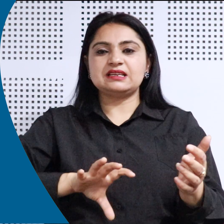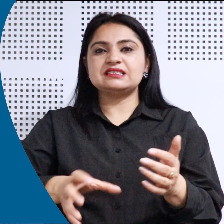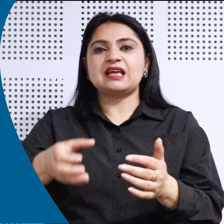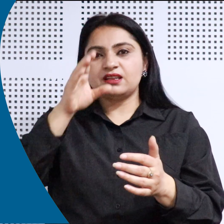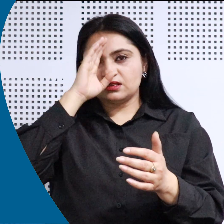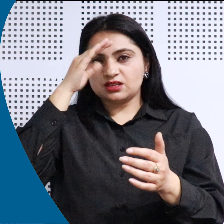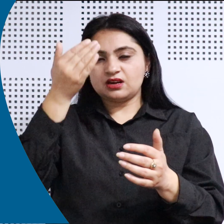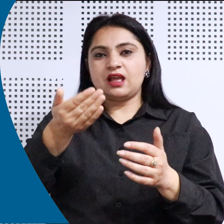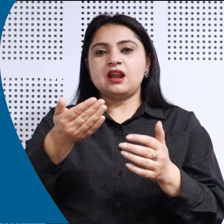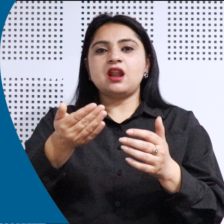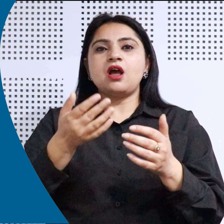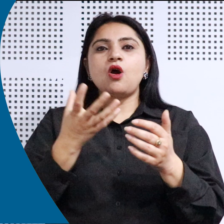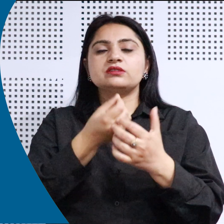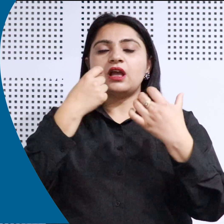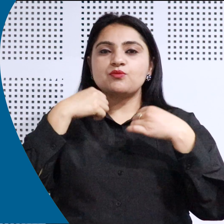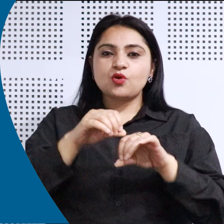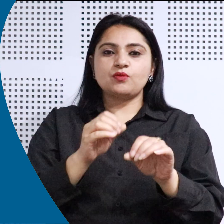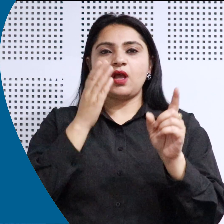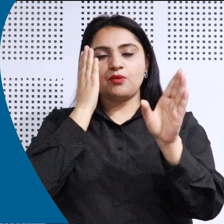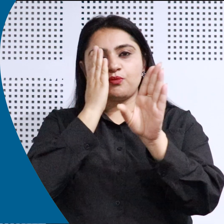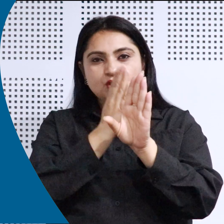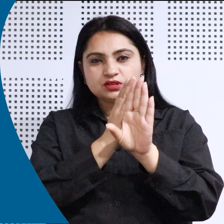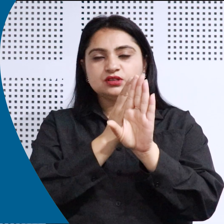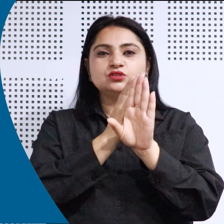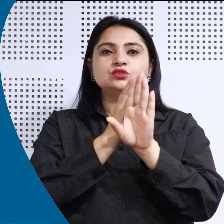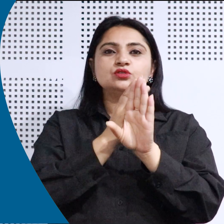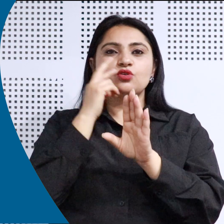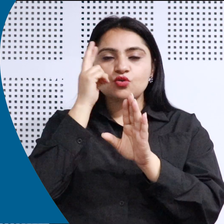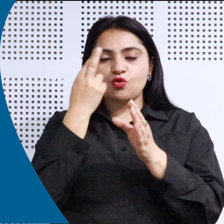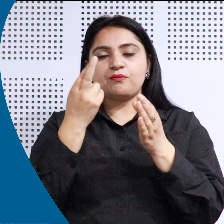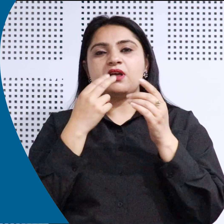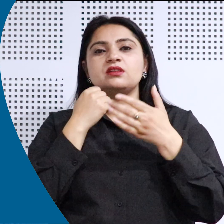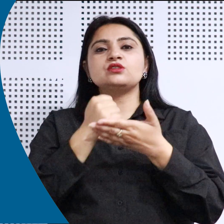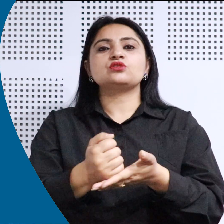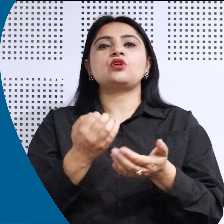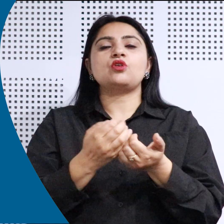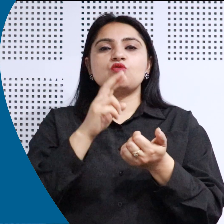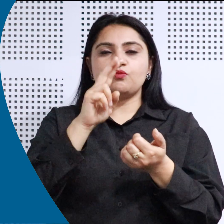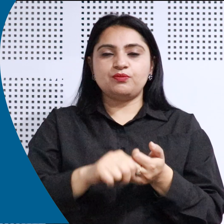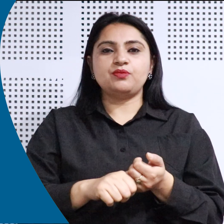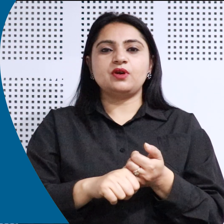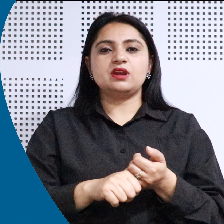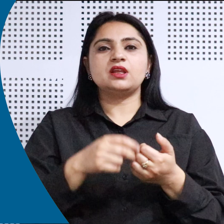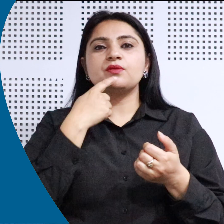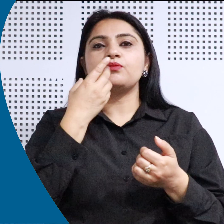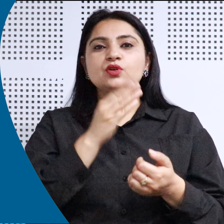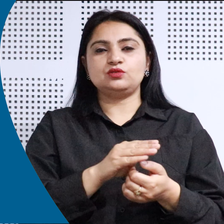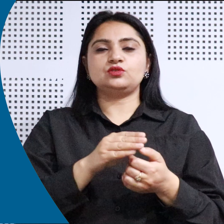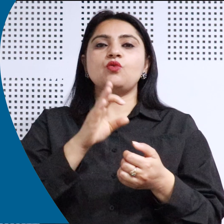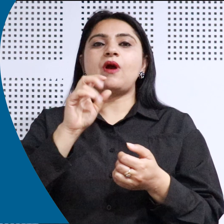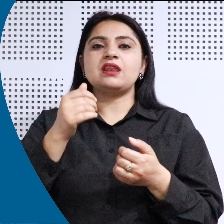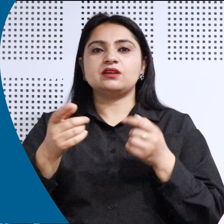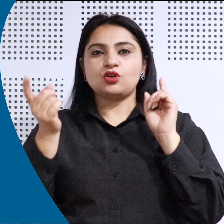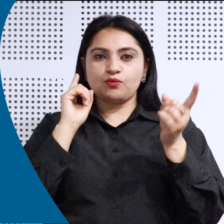सरकारलाई अधिकार प्रयोगमा प्रत्यक्ष तथा अप्रत्यक्ष रूपमा सघाउनु पर्ने बताउनुहुन्छ वालिङ नगरपालिकाका प्रमुख प्रशासकीय